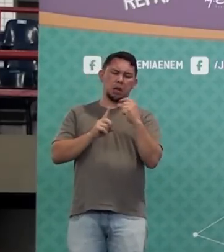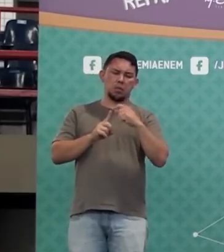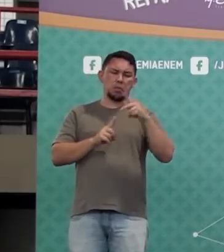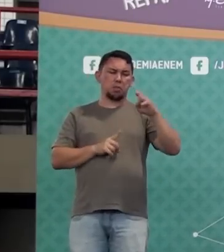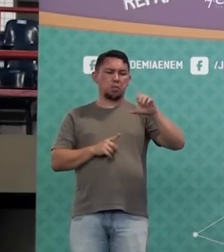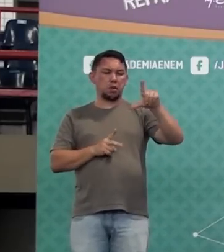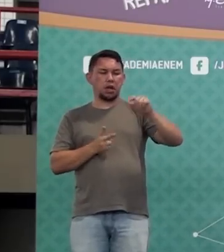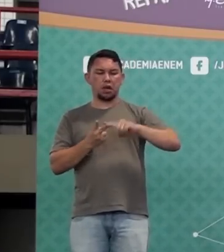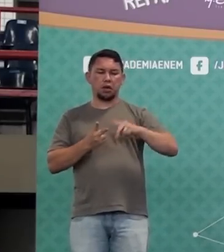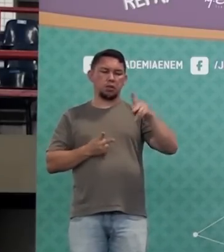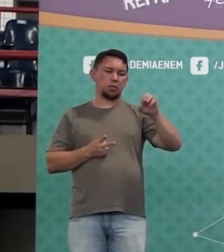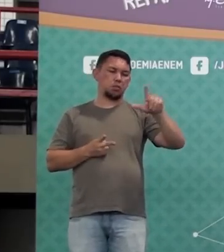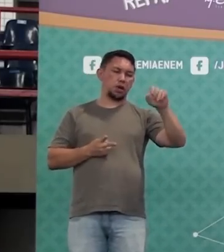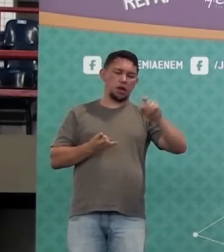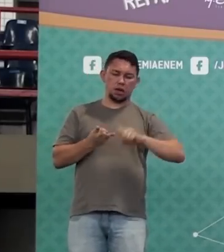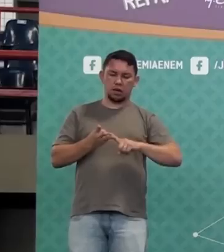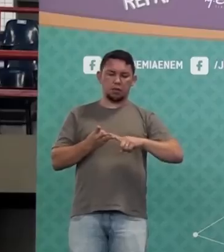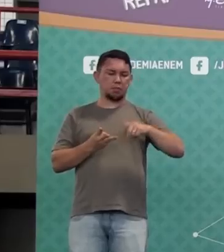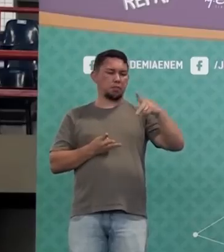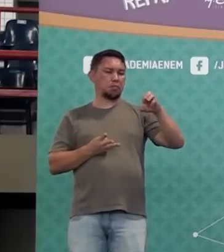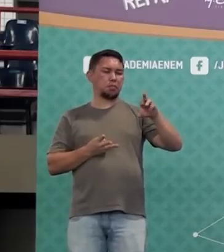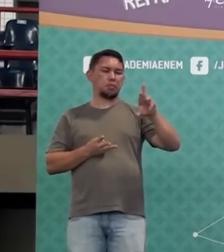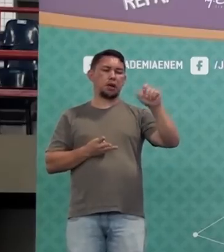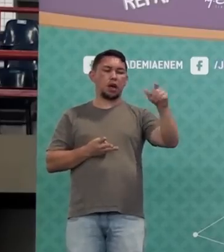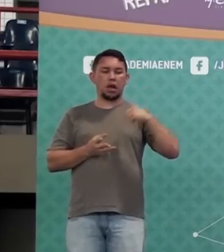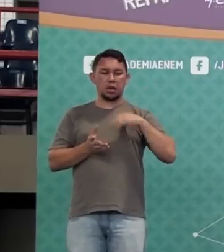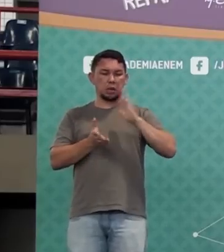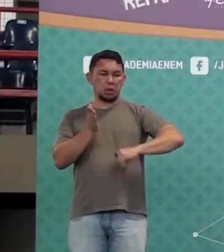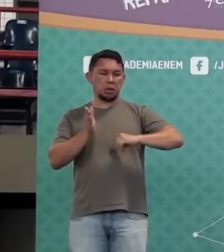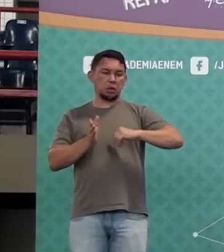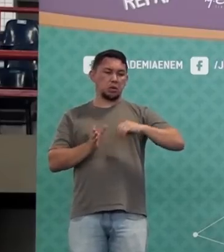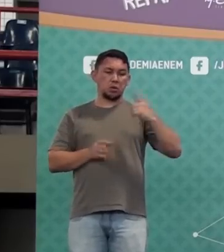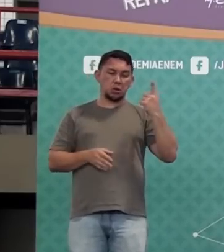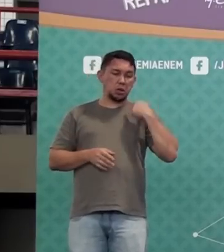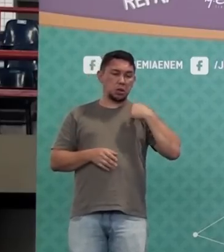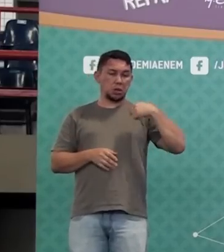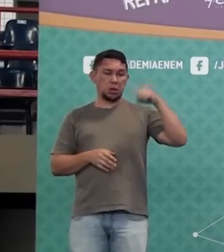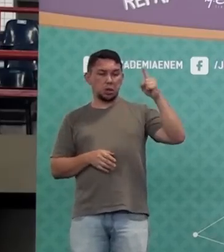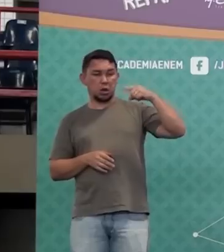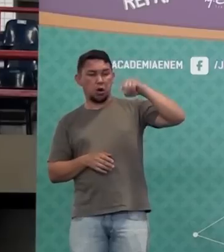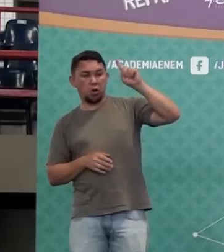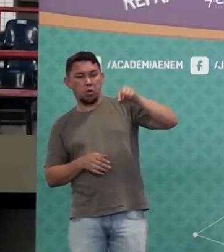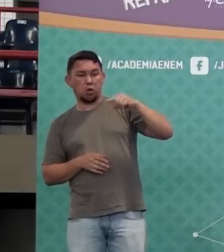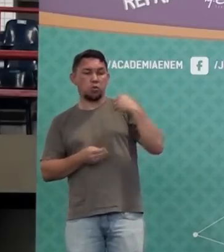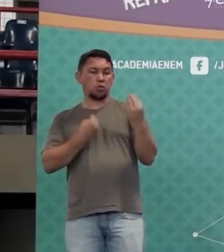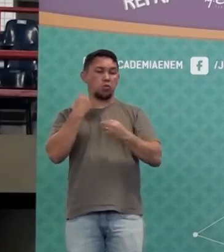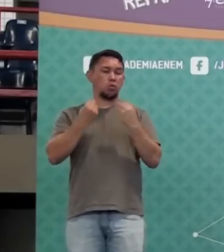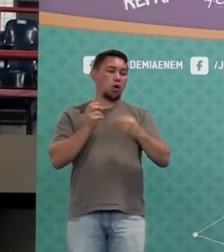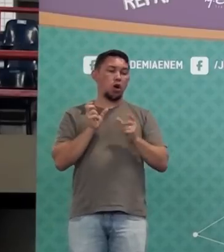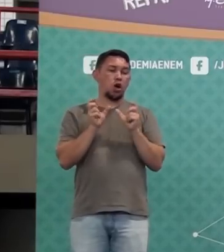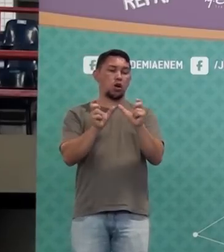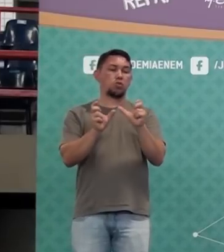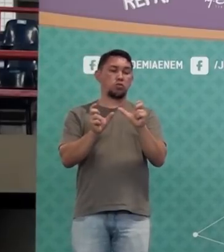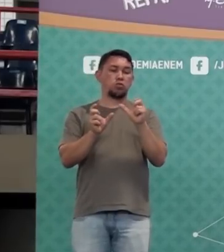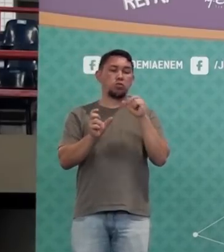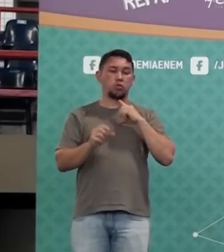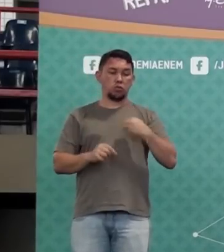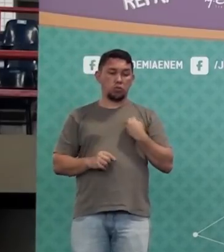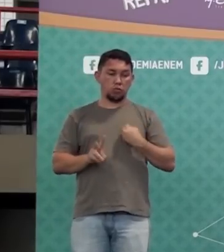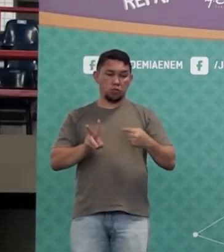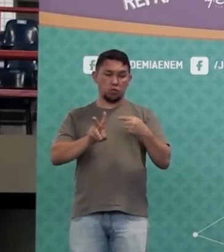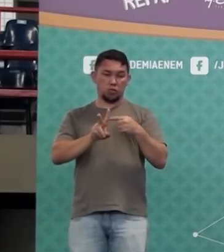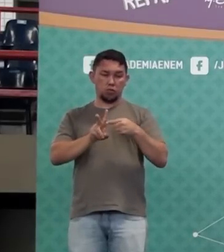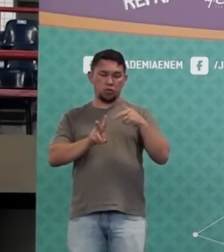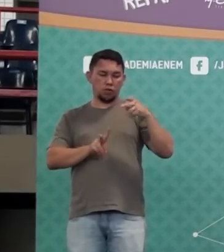pelo, pela, não tem mais acento. E quais são as duas que mantiveram o acento na reforma ortográfica? Foi o